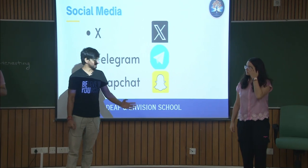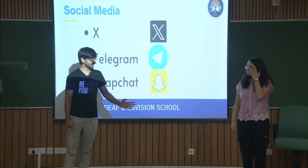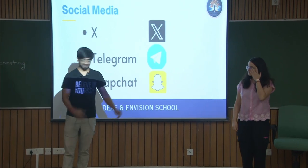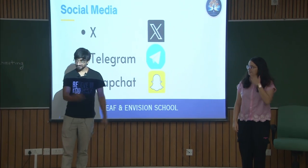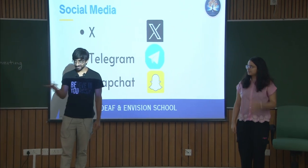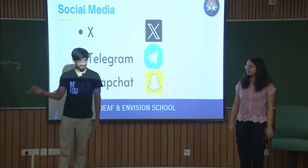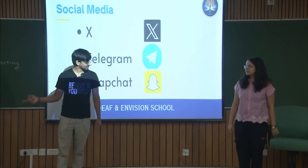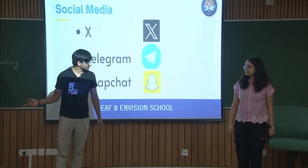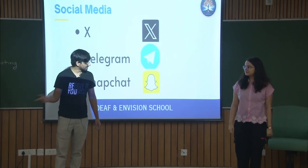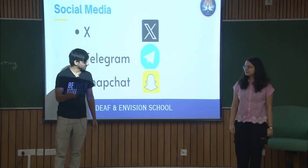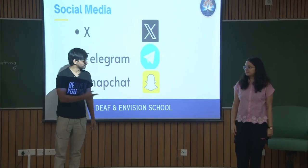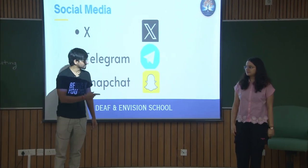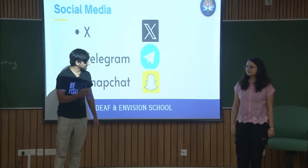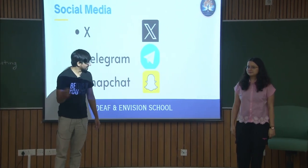हाँ, एनी वन फ्रेंड आपको यहाँ पे कोई दोस्त?